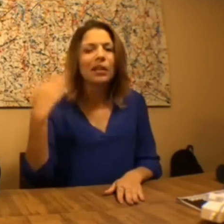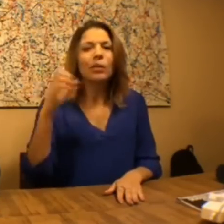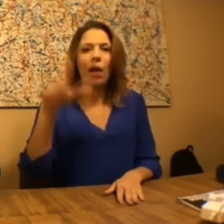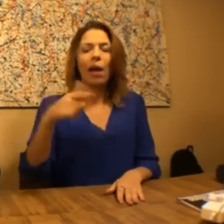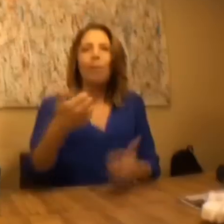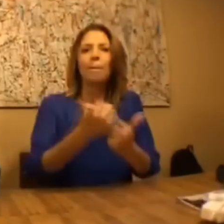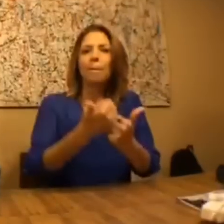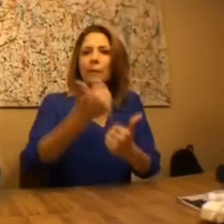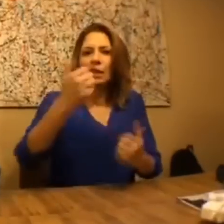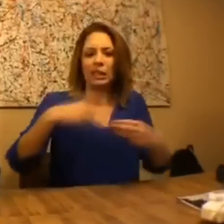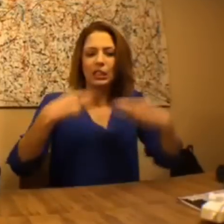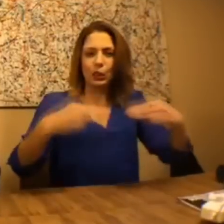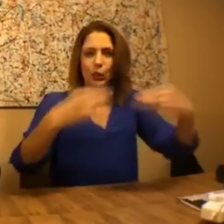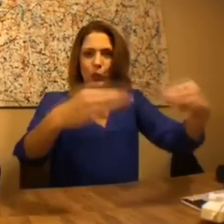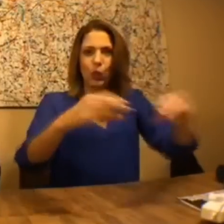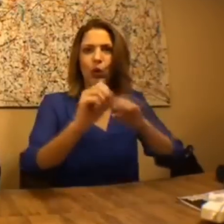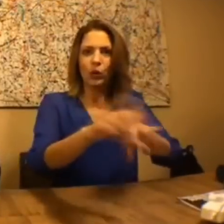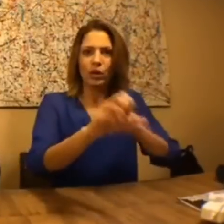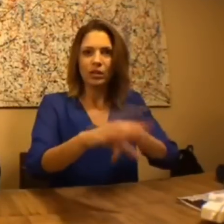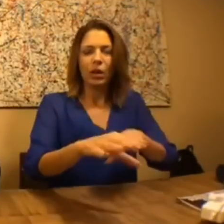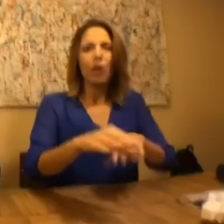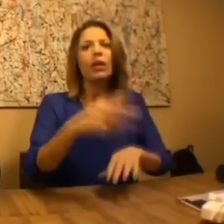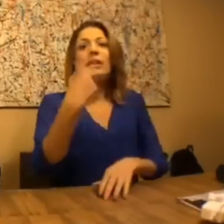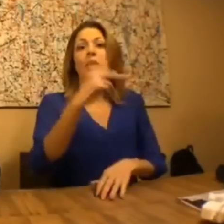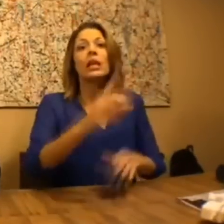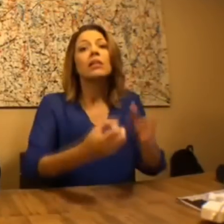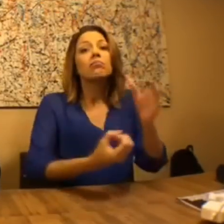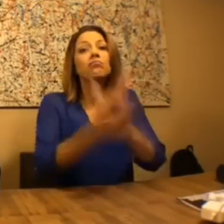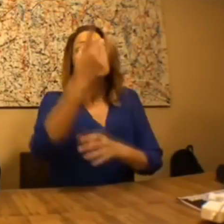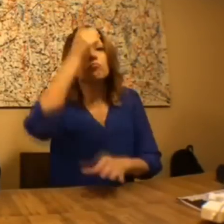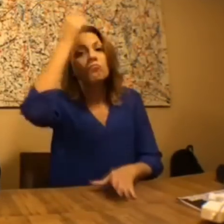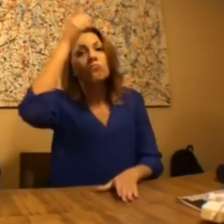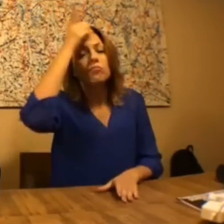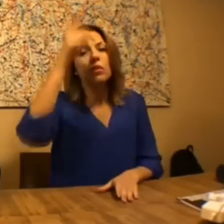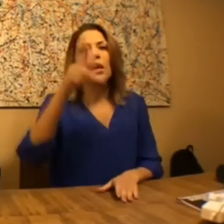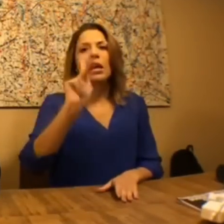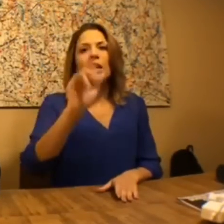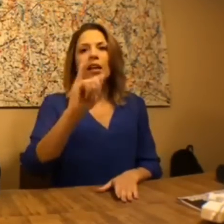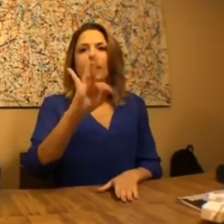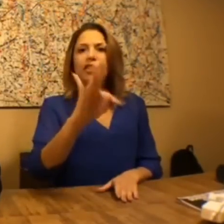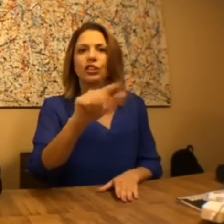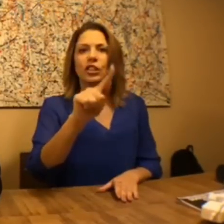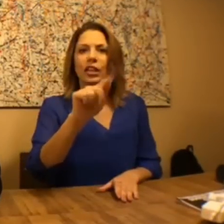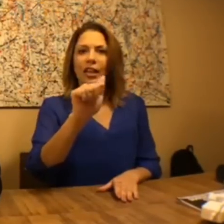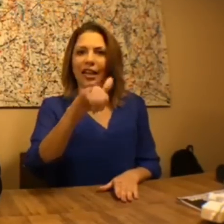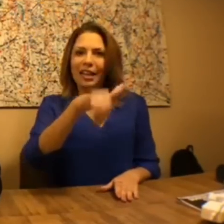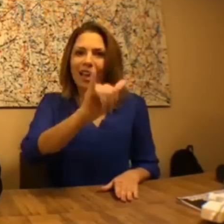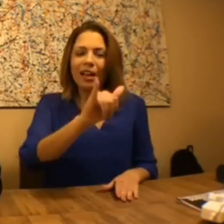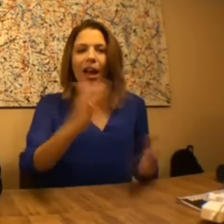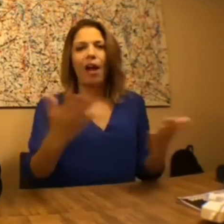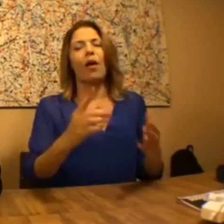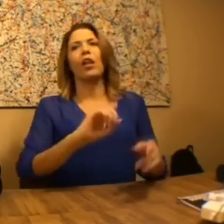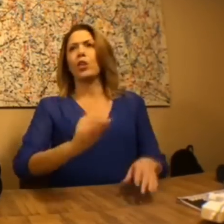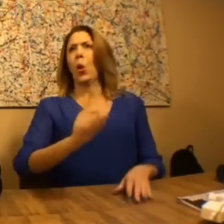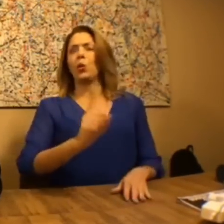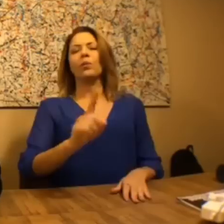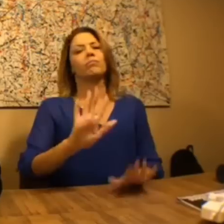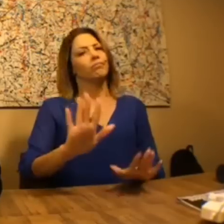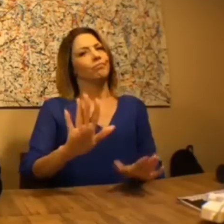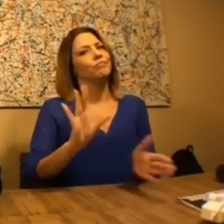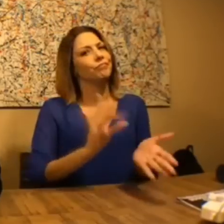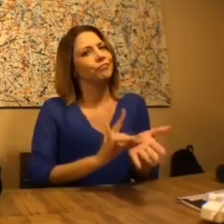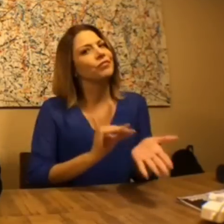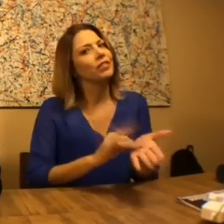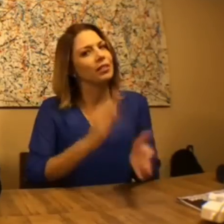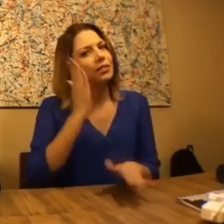famigerado kit gay, que ele agora nega, diz que não existia, mas não tem como negar. Tanto é quando